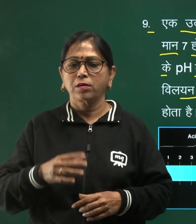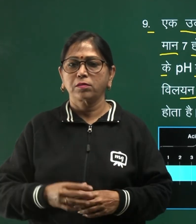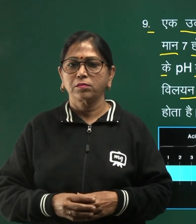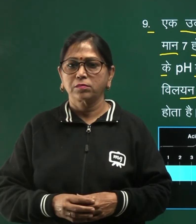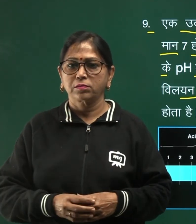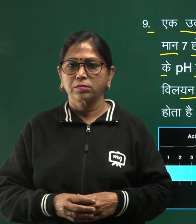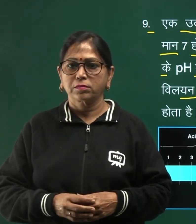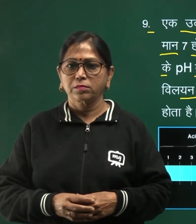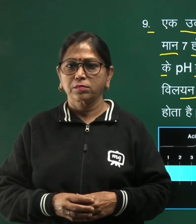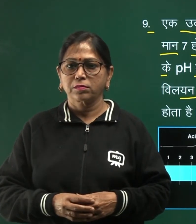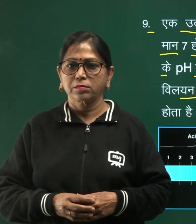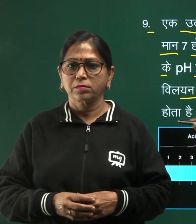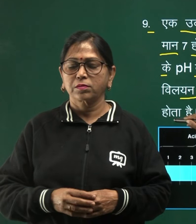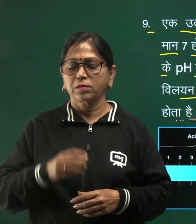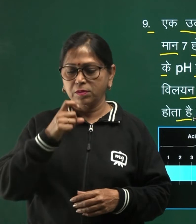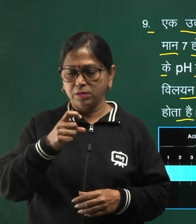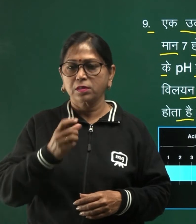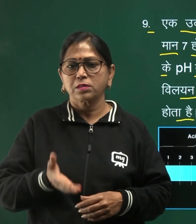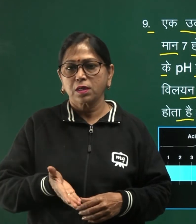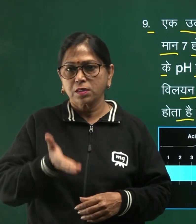फ का मैन